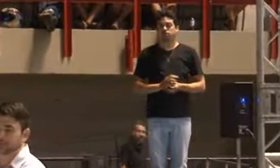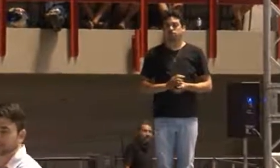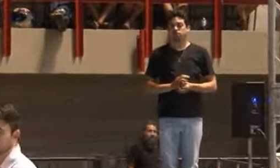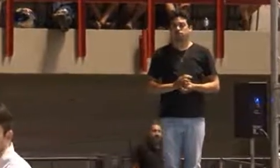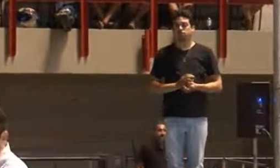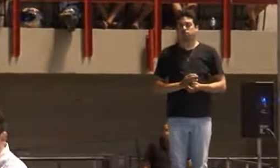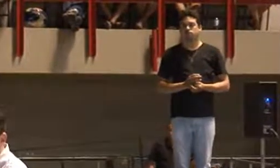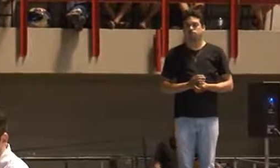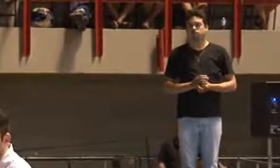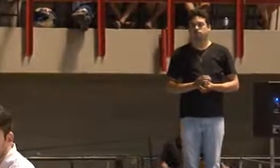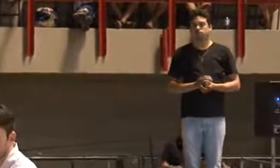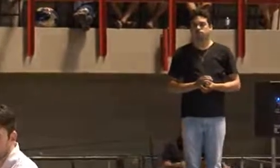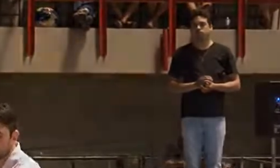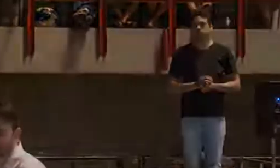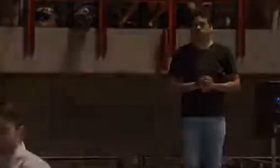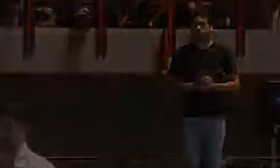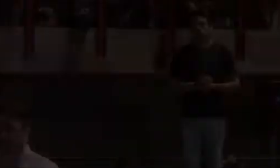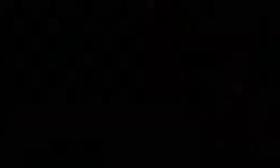Pergunte aqui.